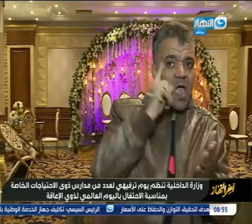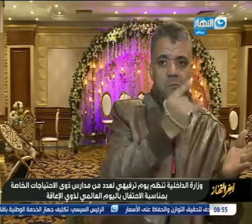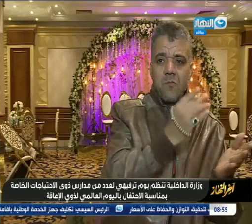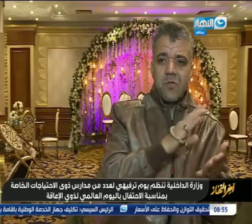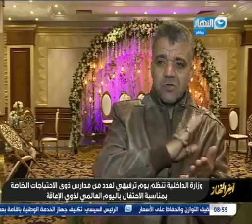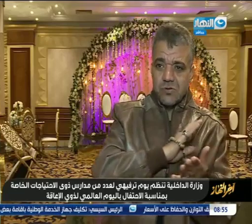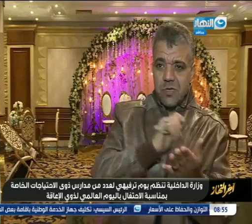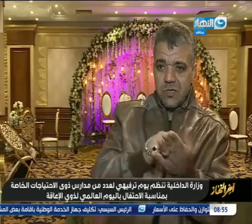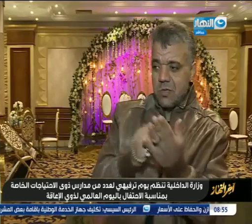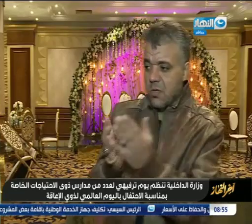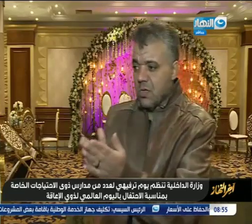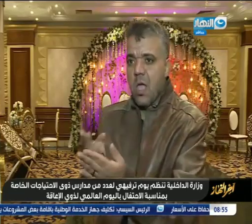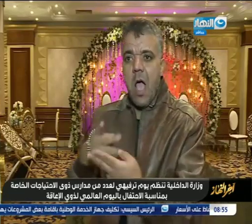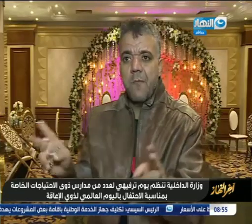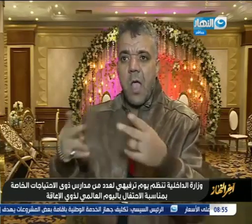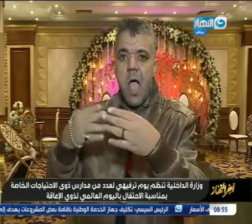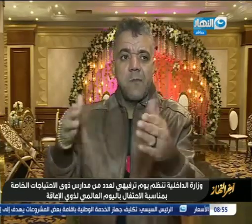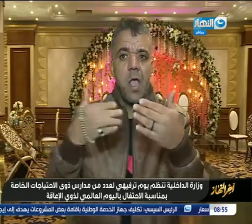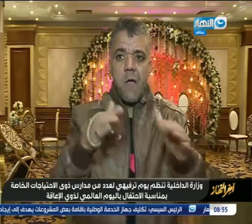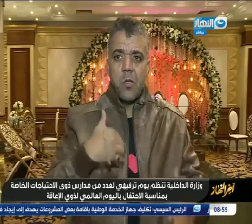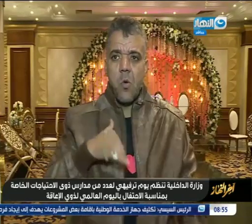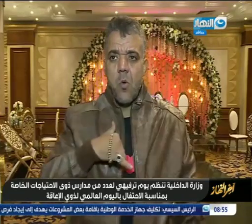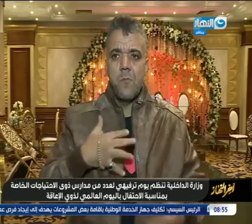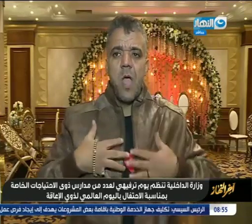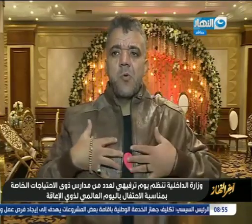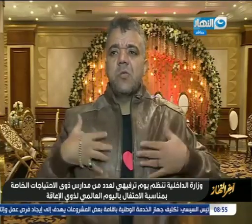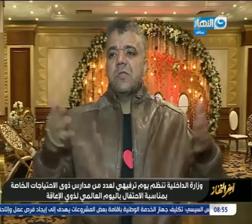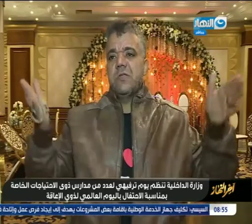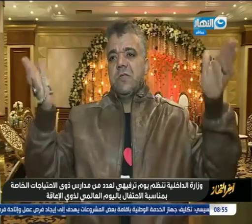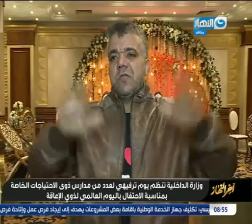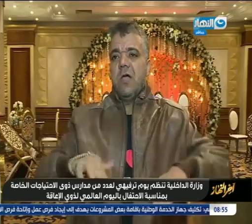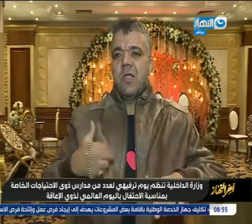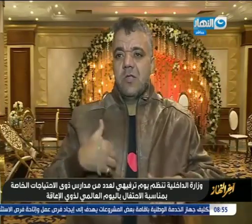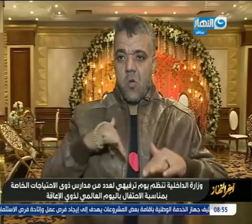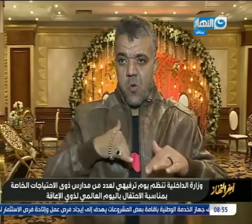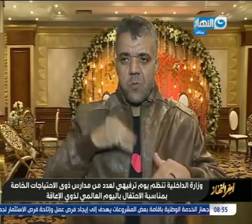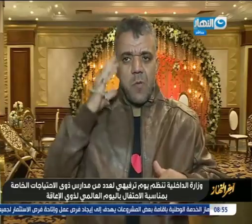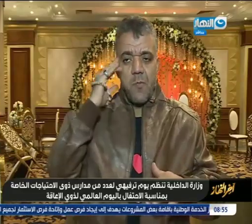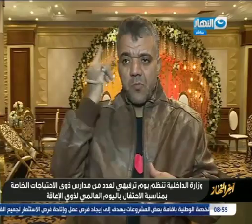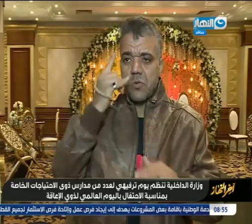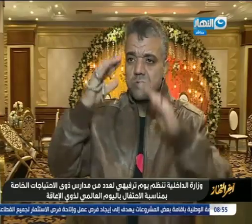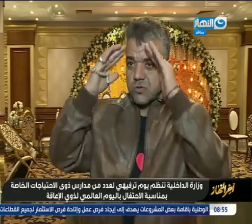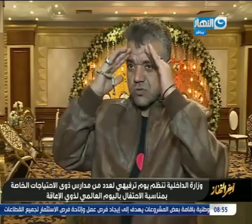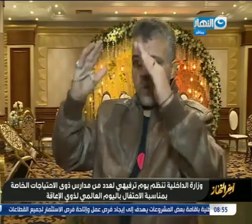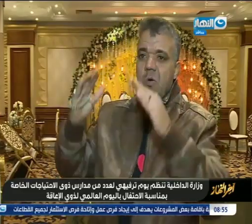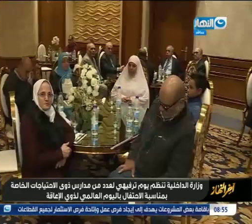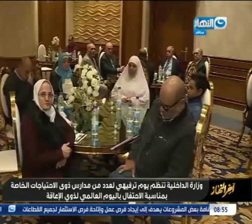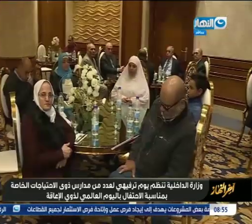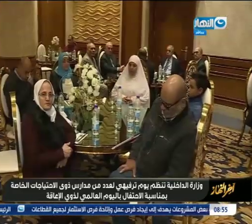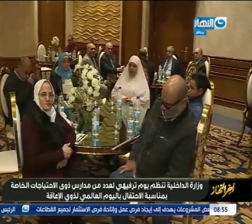الموضوع بقى سهل جدا، جواز السفر، البطايق، الحاجات دي بقت، المكاتب بقت مفتوحة وفاهمين بعض، وفي أسابيع كمان مجانية كمان بتتعمل،